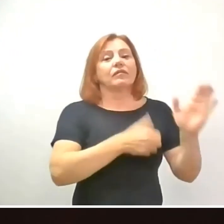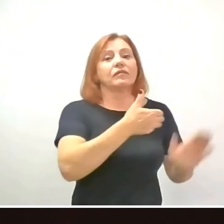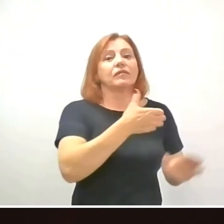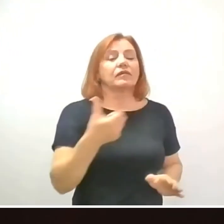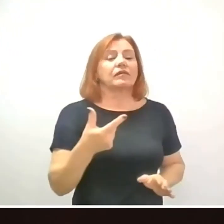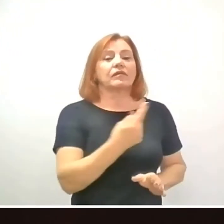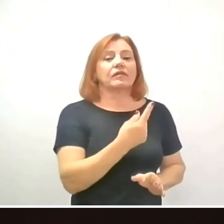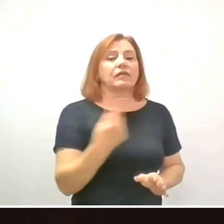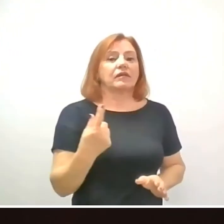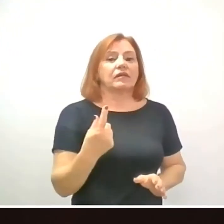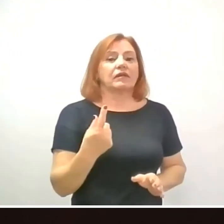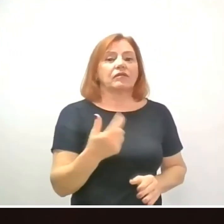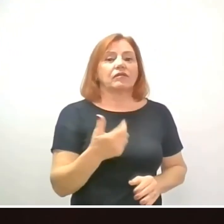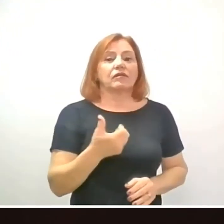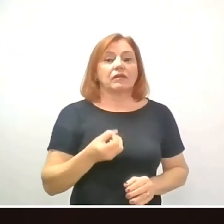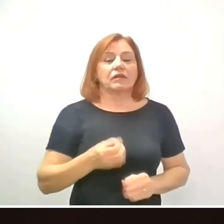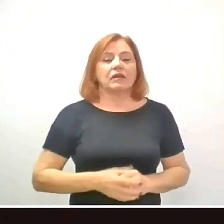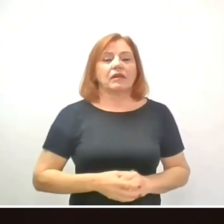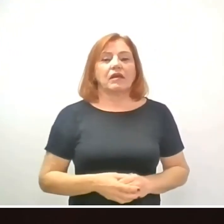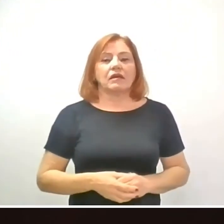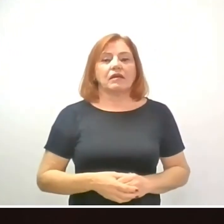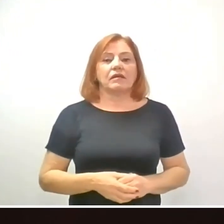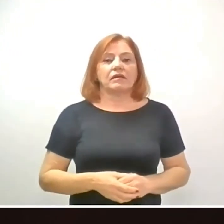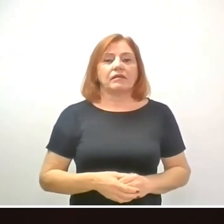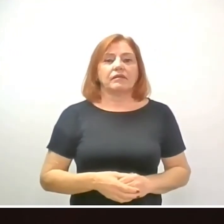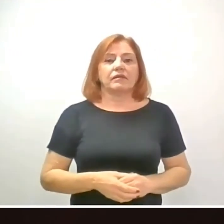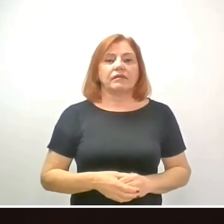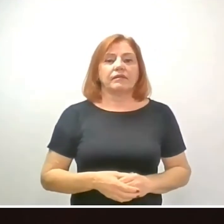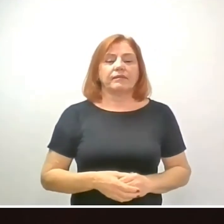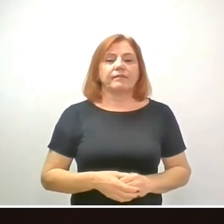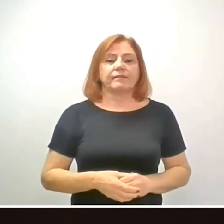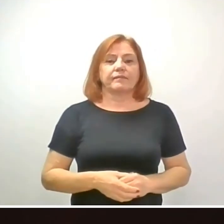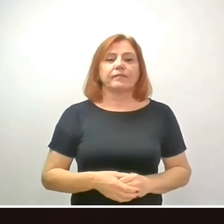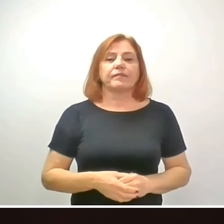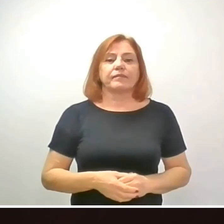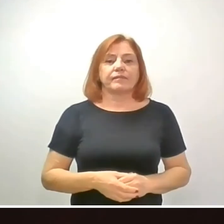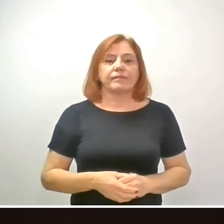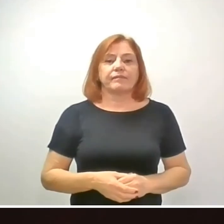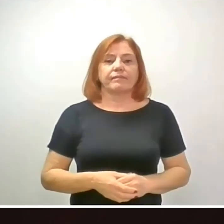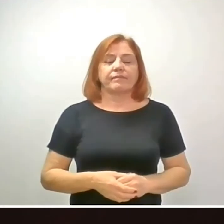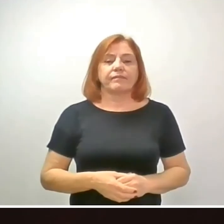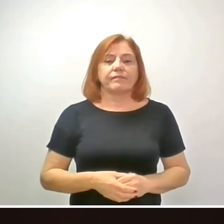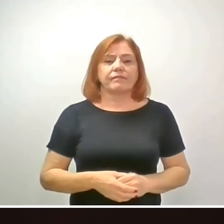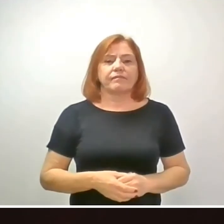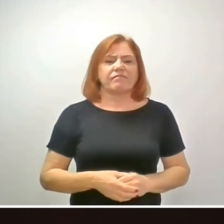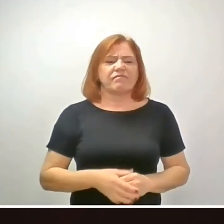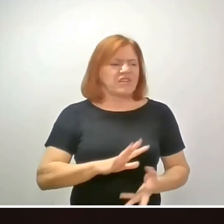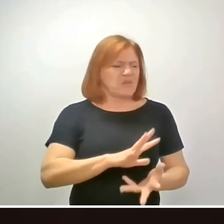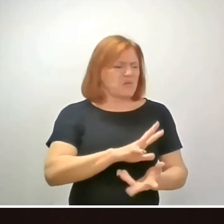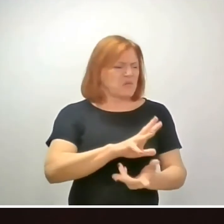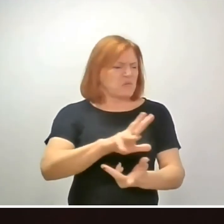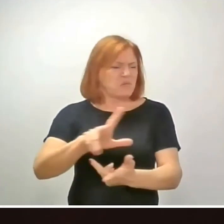Enquanto que neste mundo, avançando tão forte com as ideologias malignas,